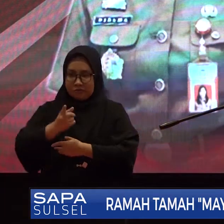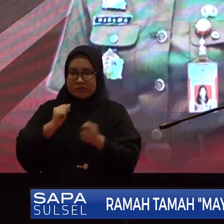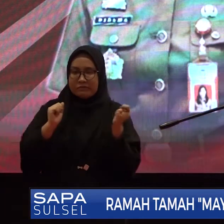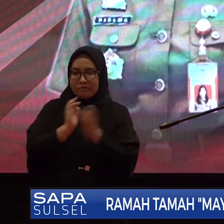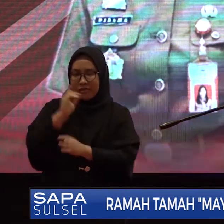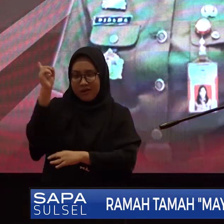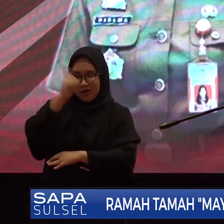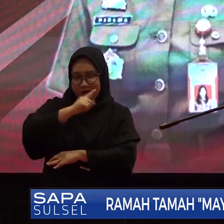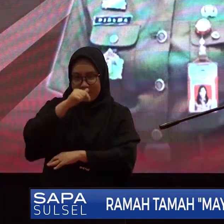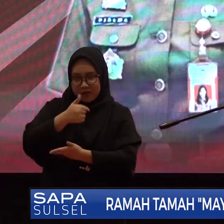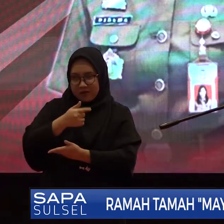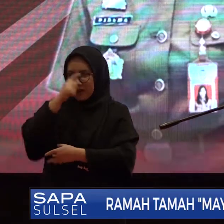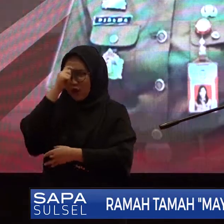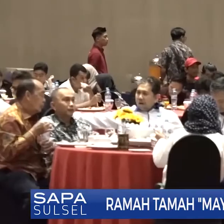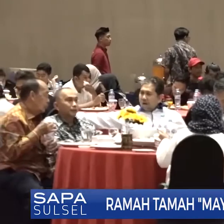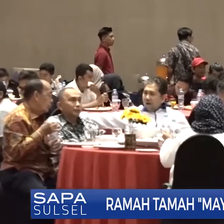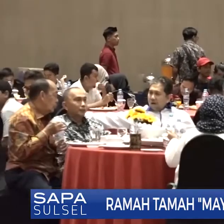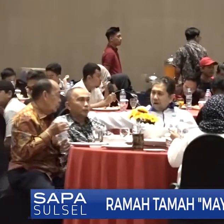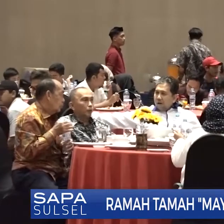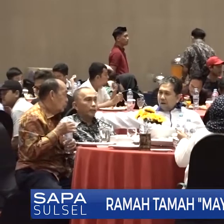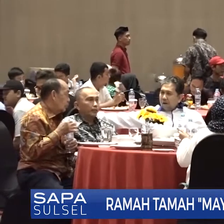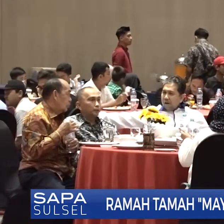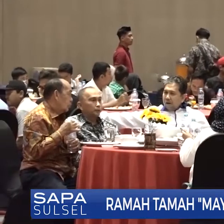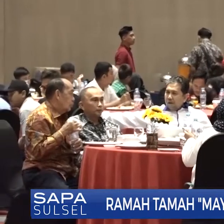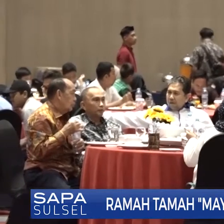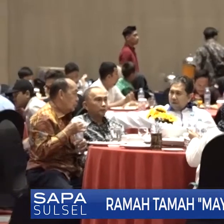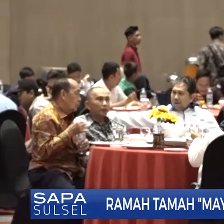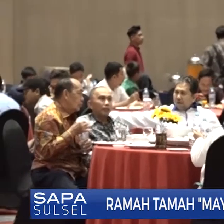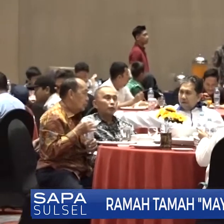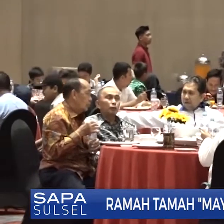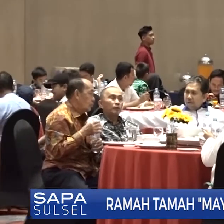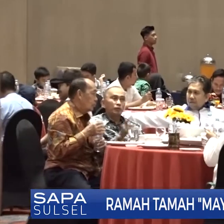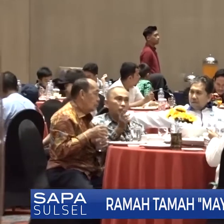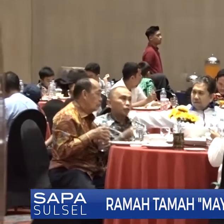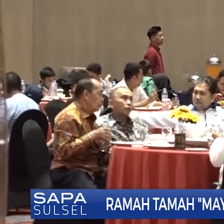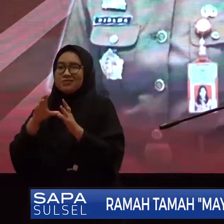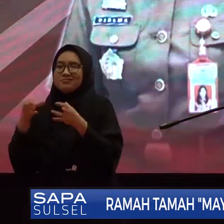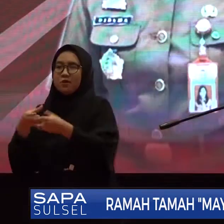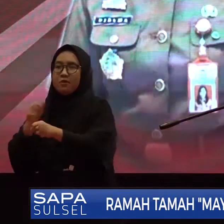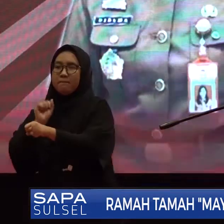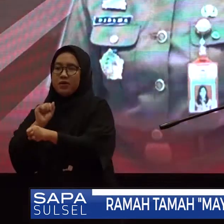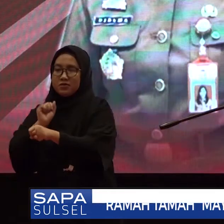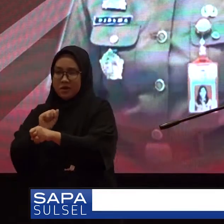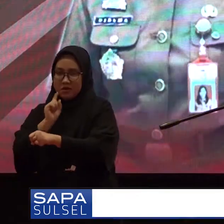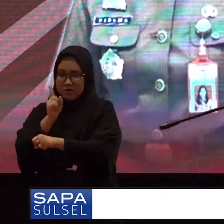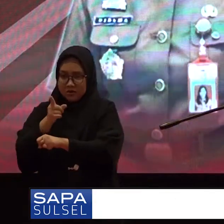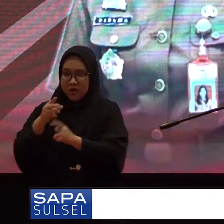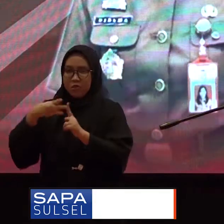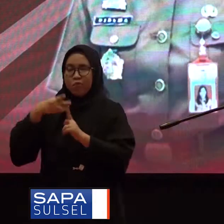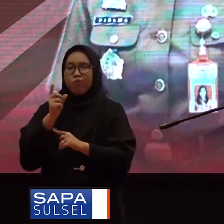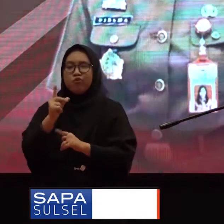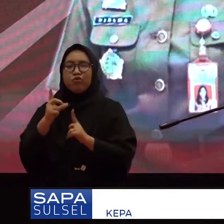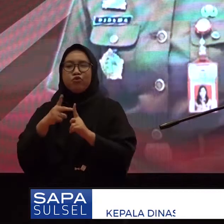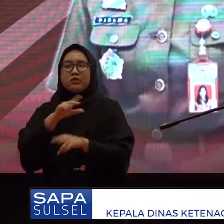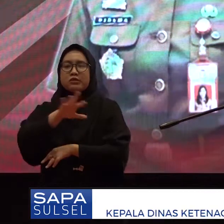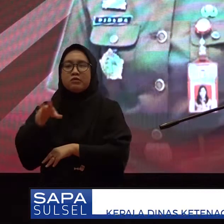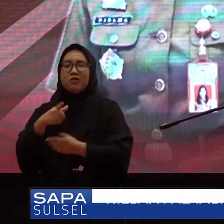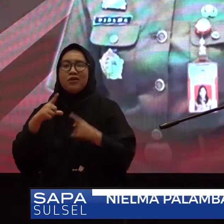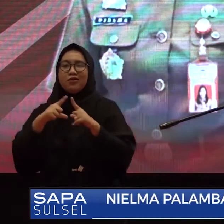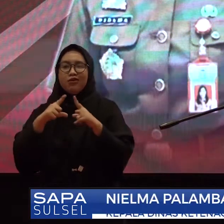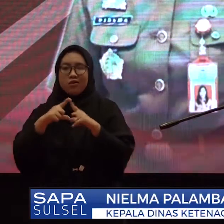ini yang kami hormati para pimpinan ketua Serikat Pekerja Serikat buru bersama dengan seluruh